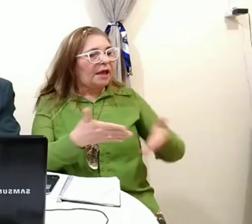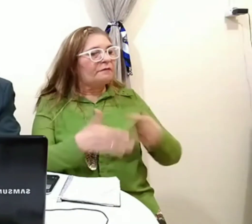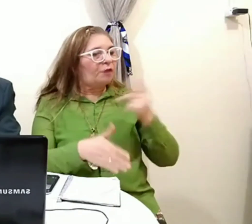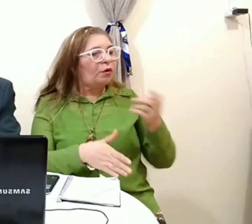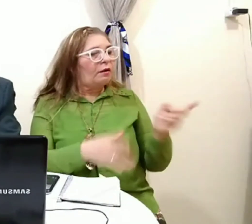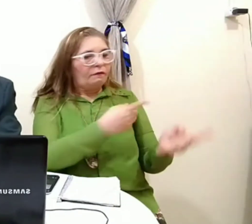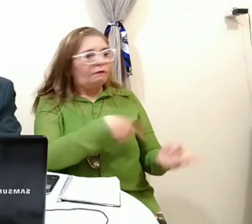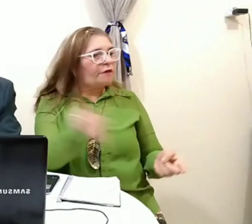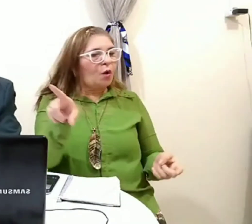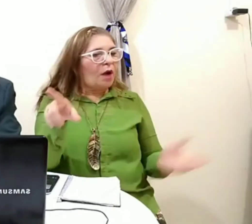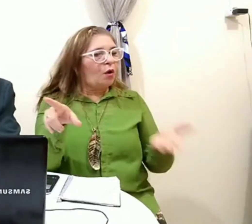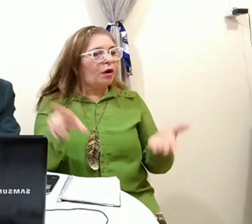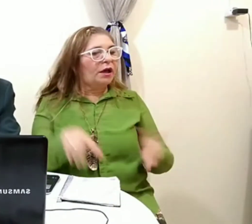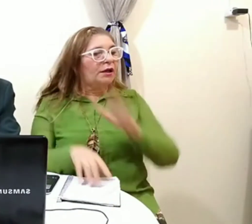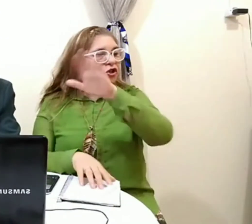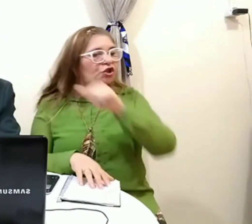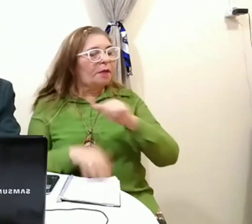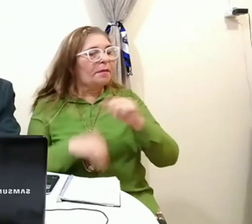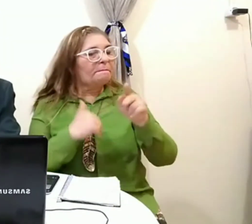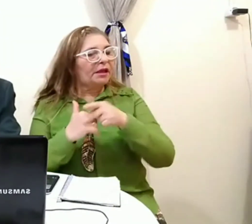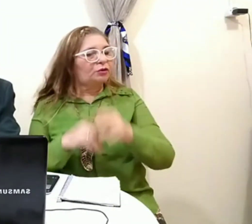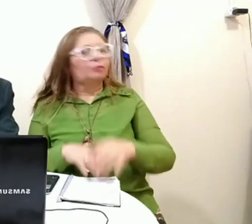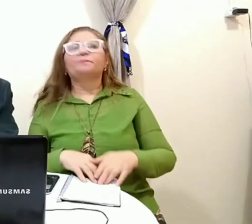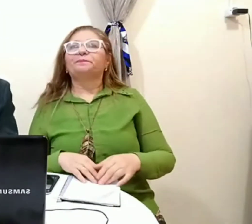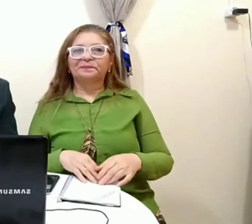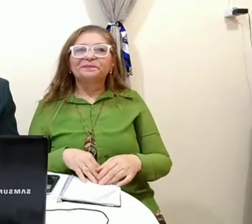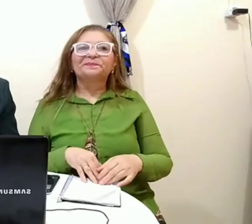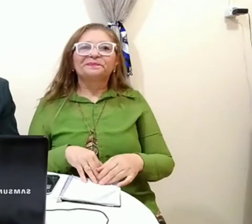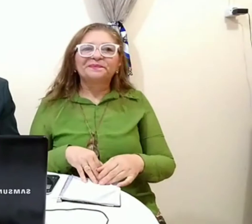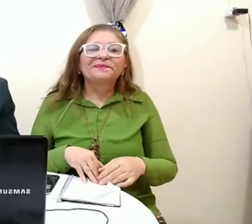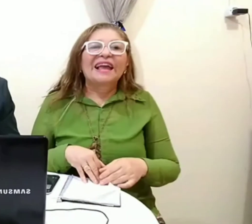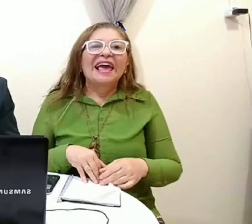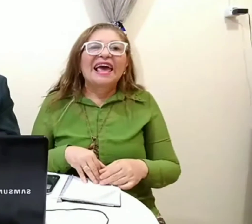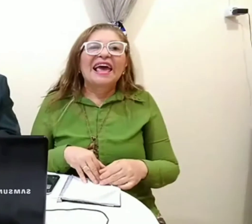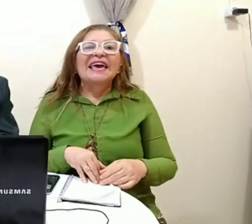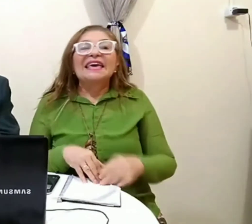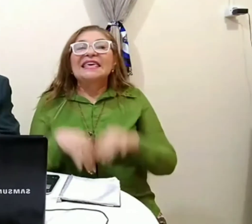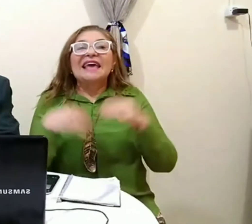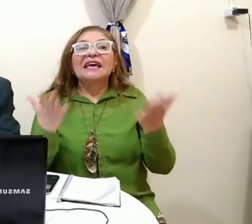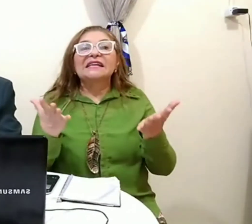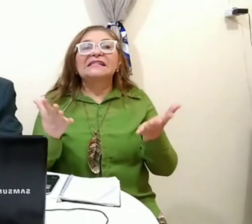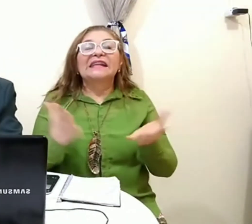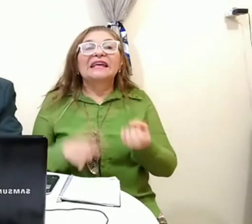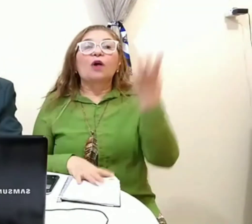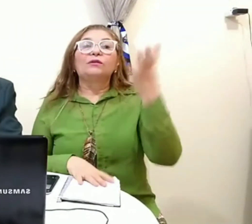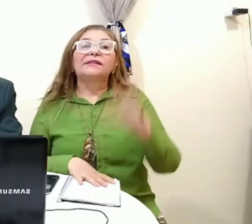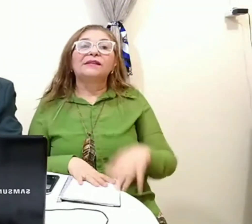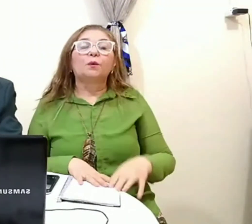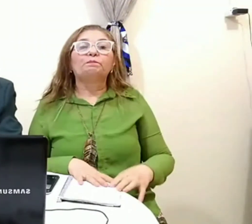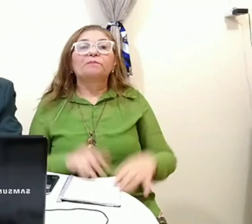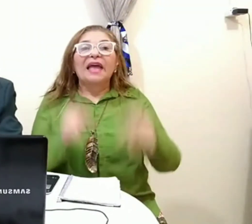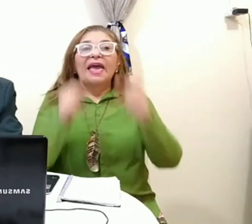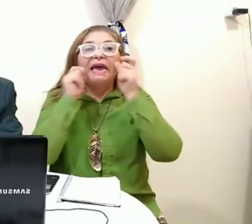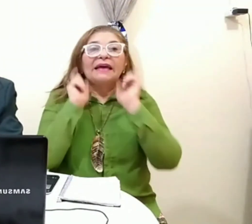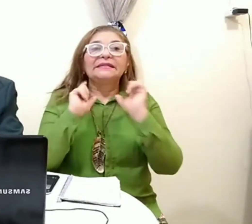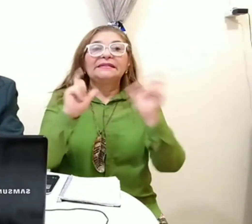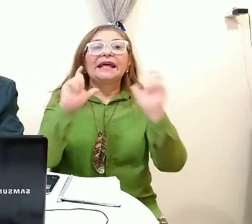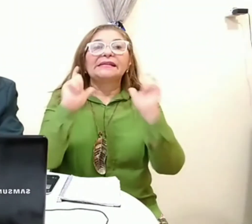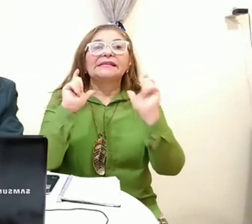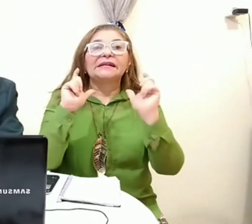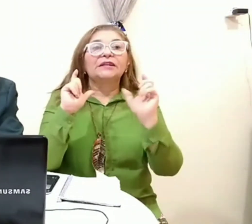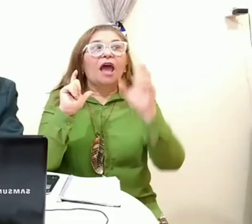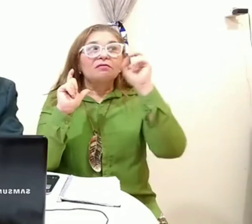vão e tragam até mim Simão Pedro. E é interessante como Deus, ele